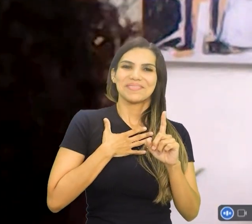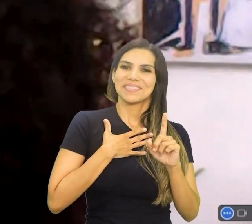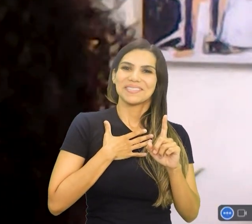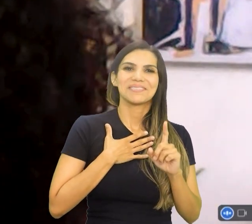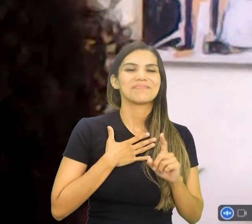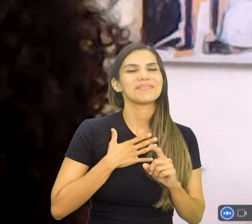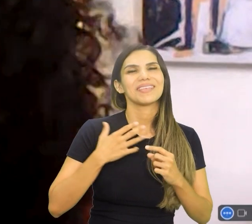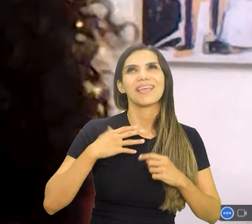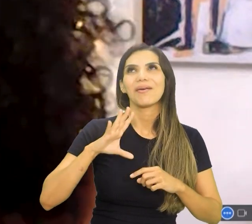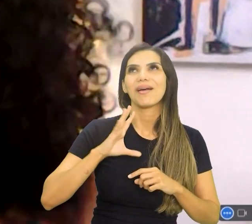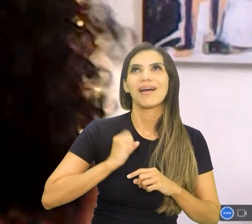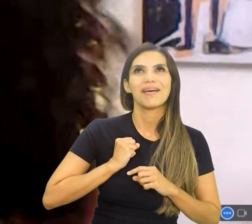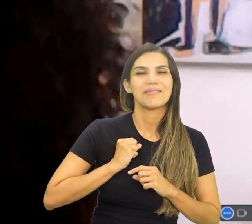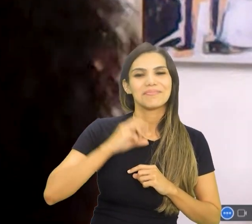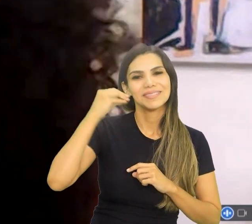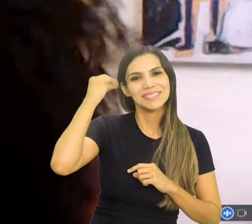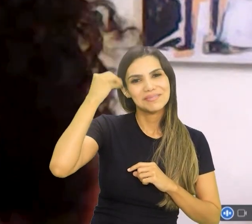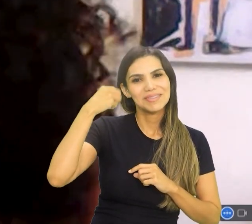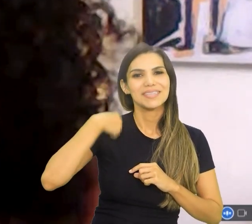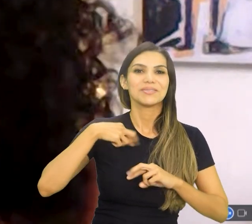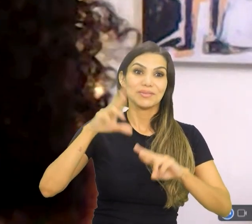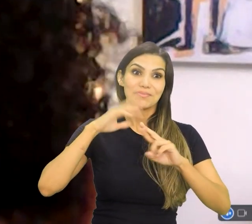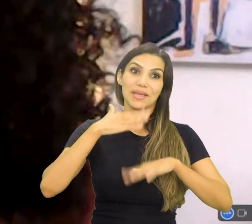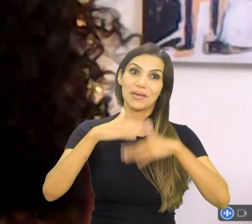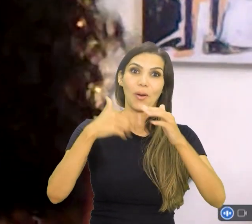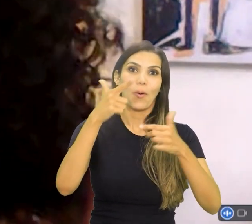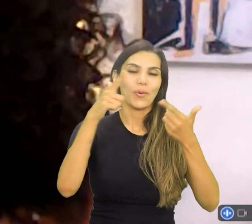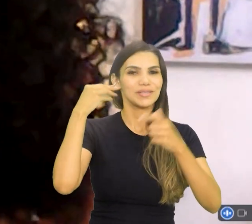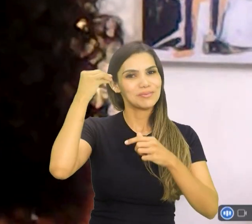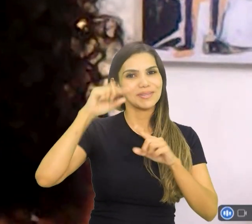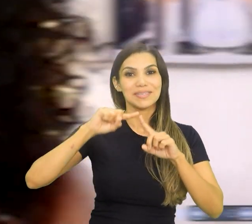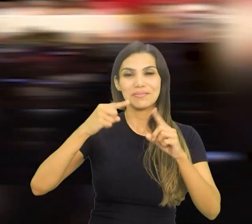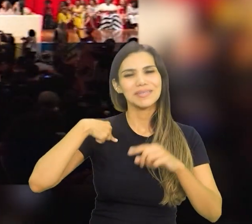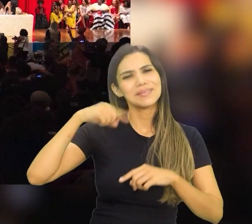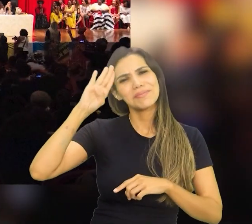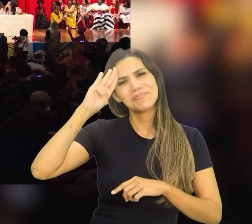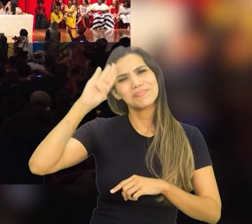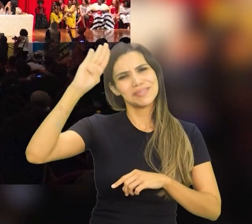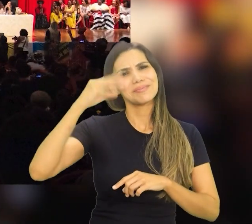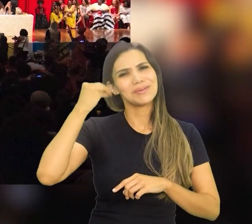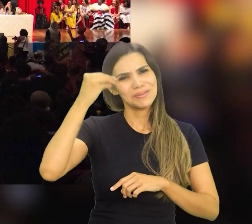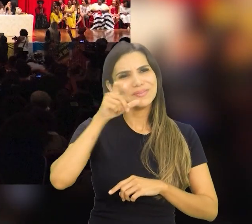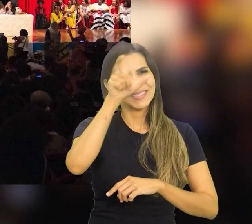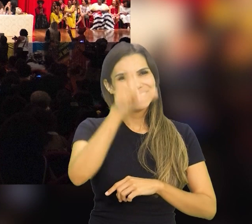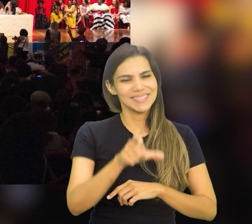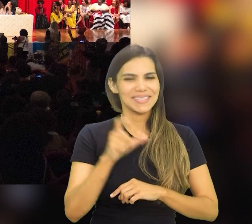que venham outras para eu poder falar, mas até então a maior experiência foi essa.